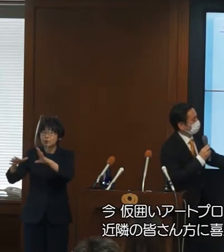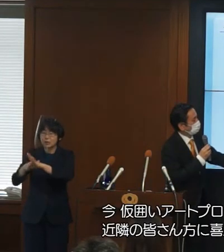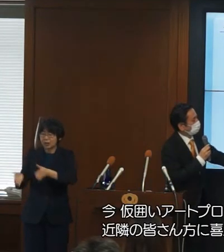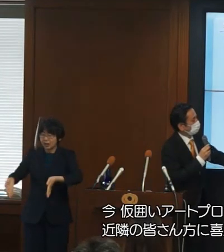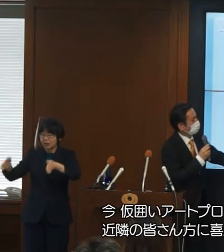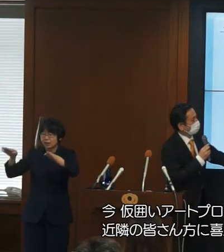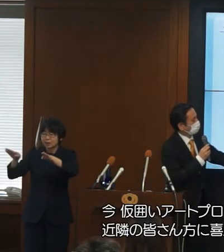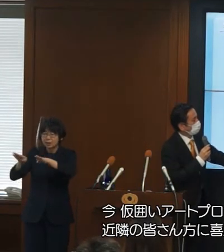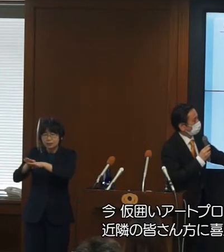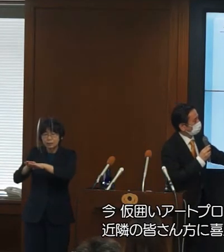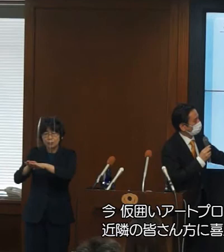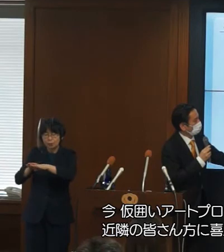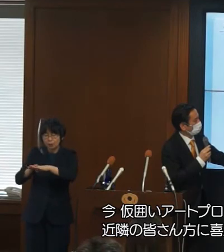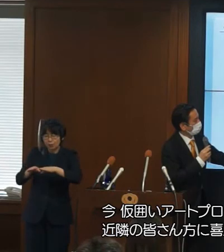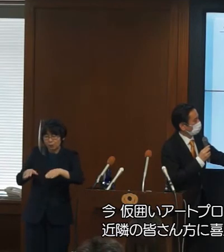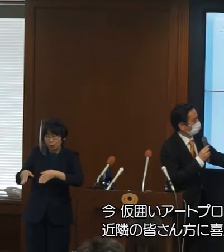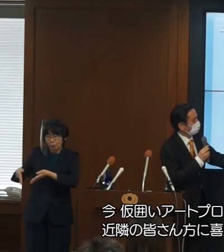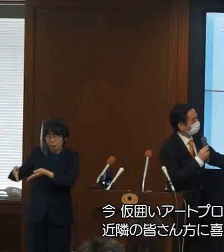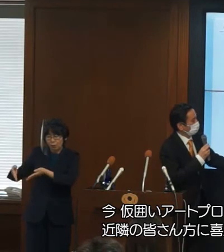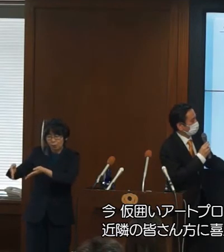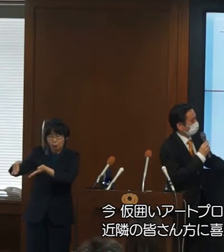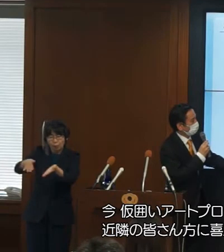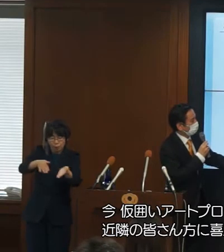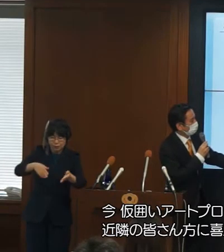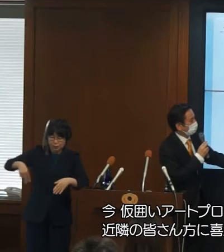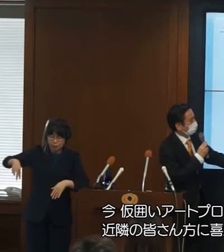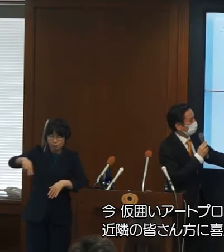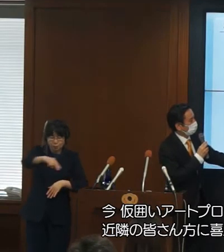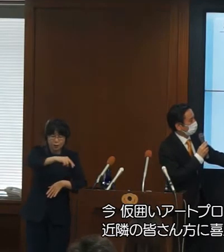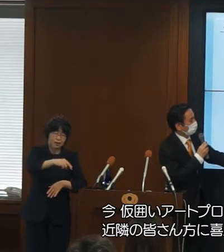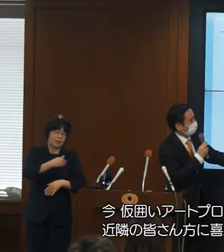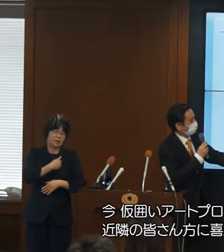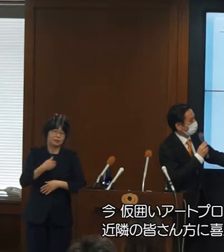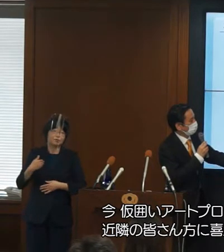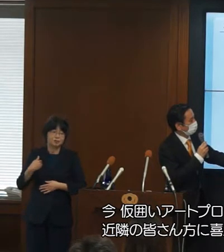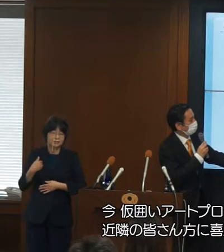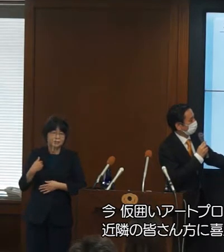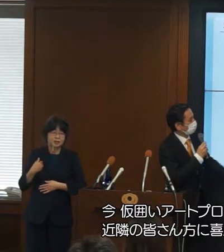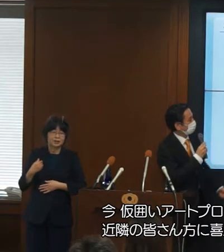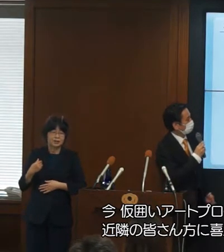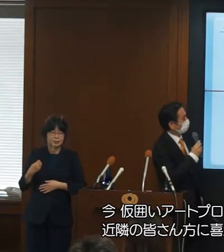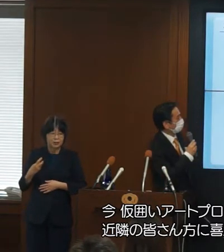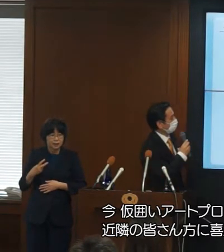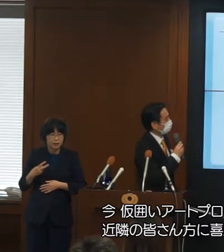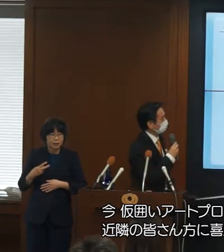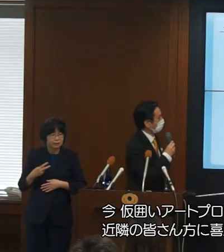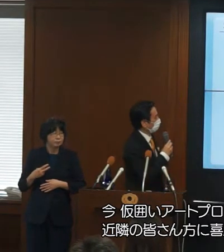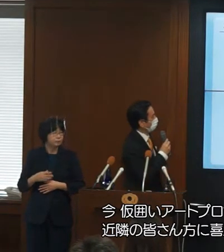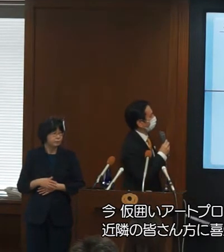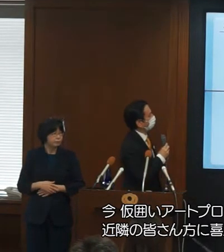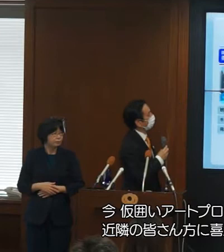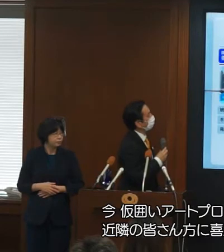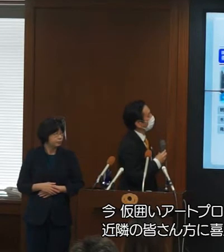ります。今仮囲いのアートプロジェクトも展開して、近隣の皆さん方に喜んでいただいております